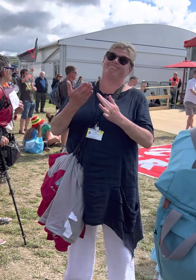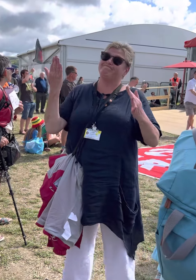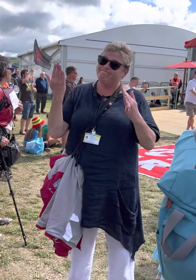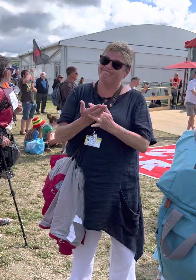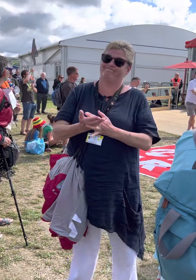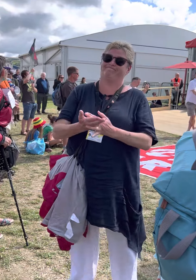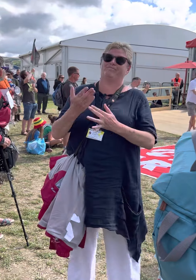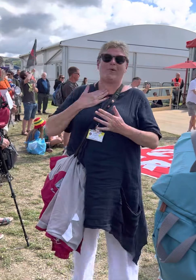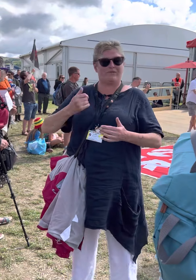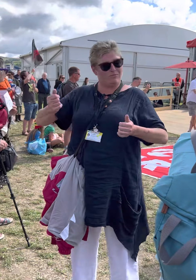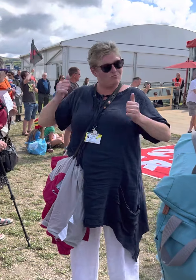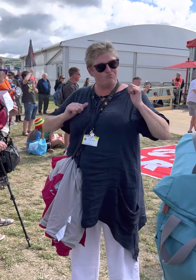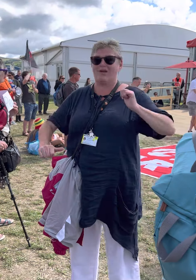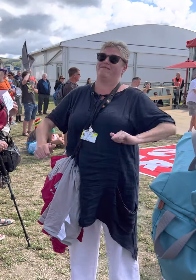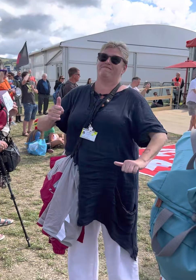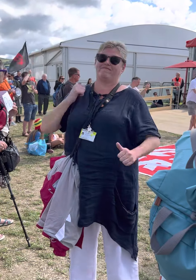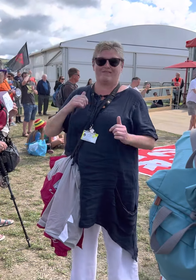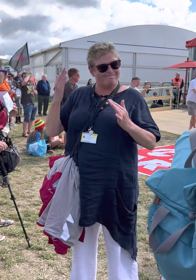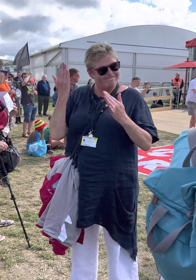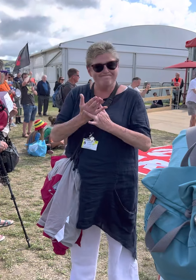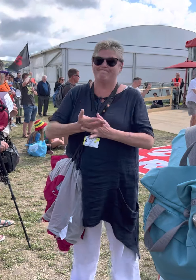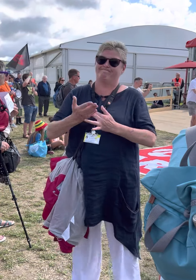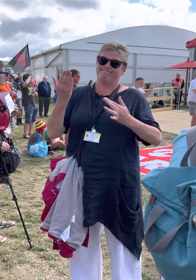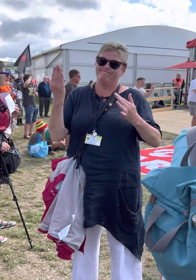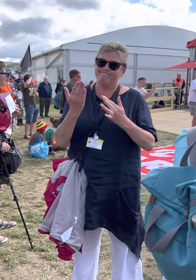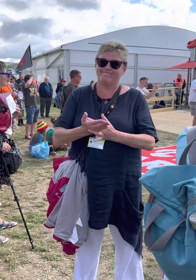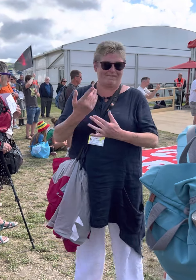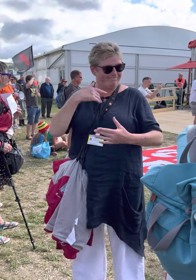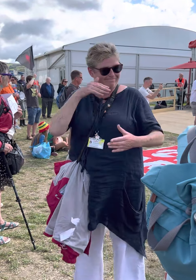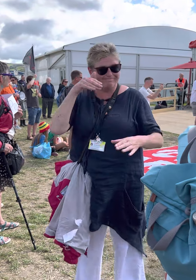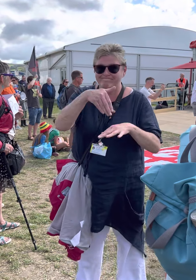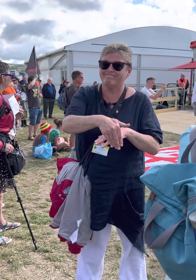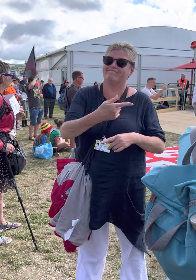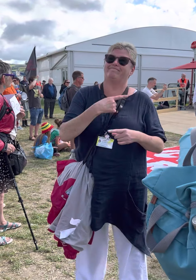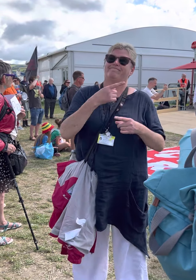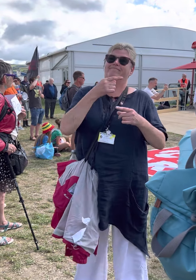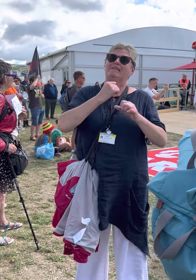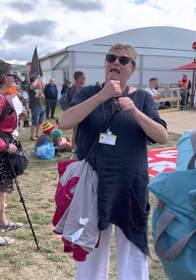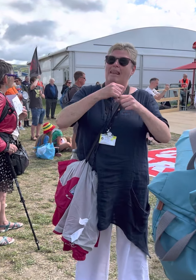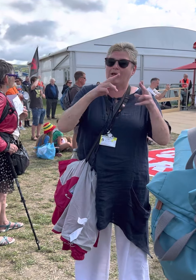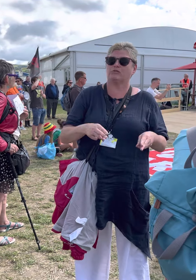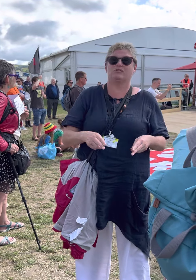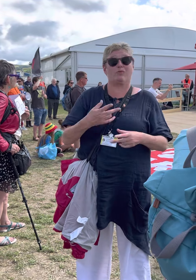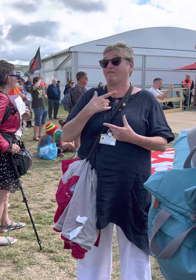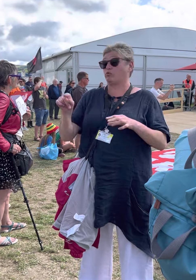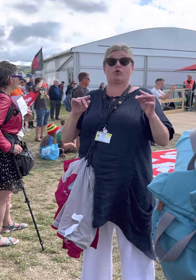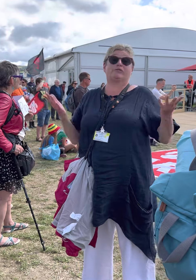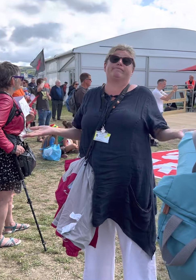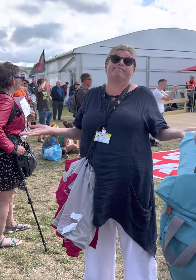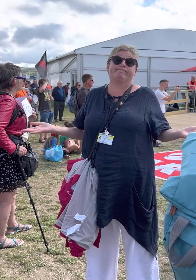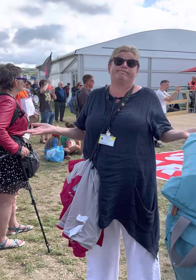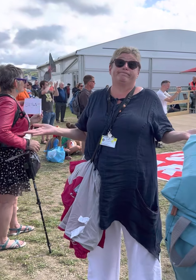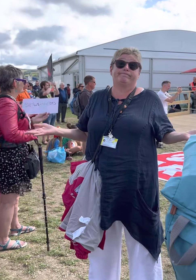ni fod yn ddewr ac ymyrryd yn y farchnad dau. Sdim dewis dy ni.